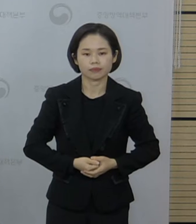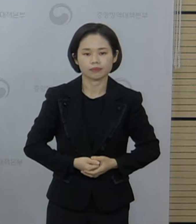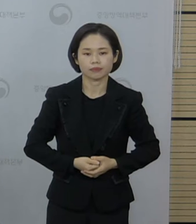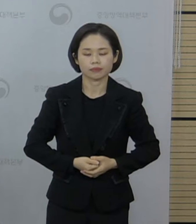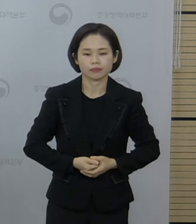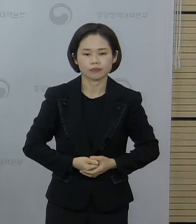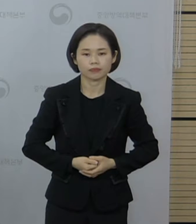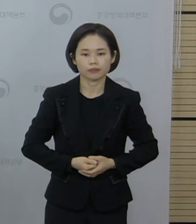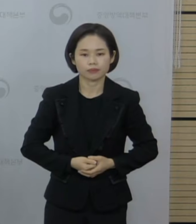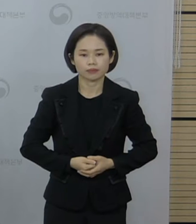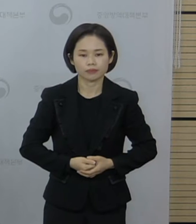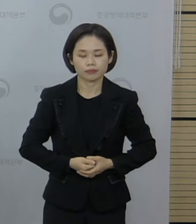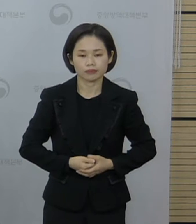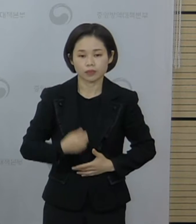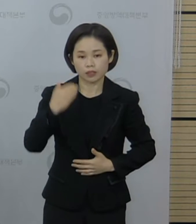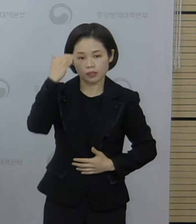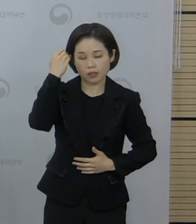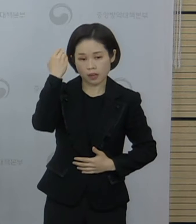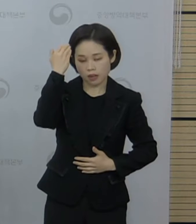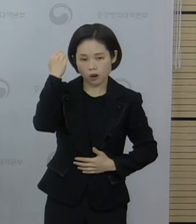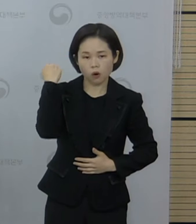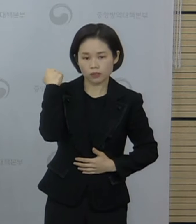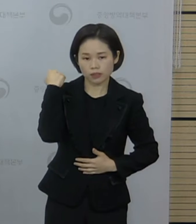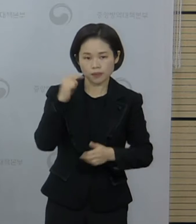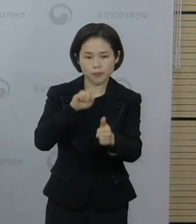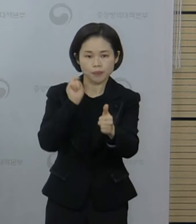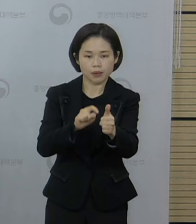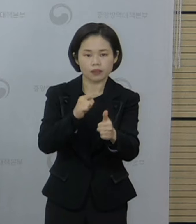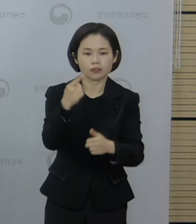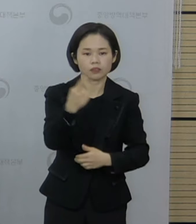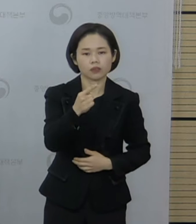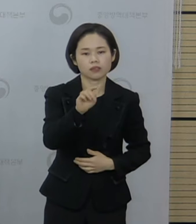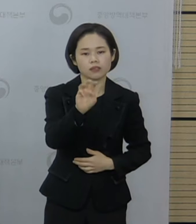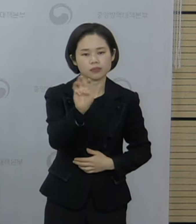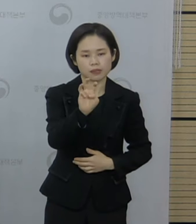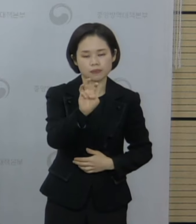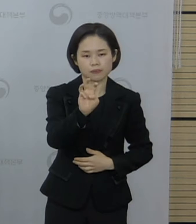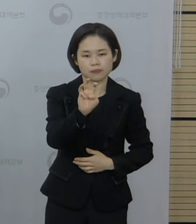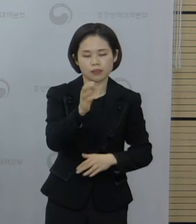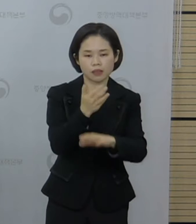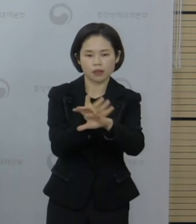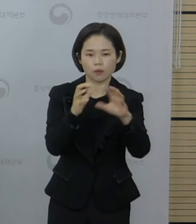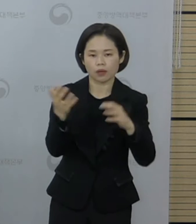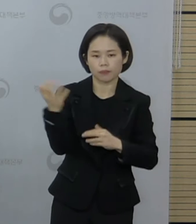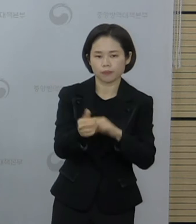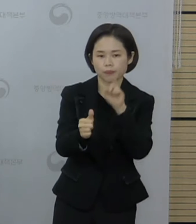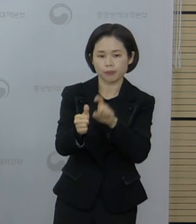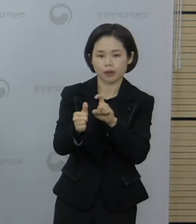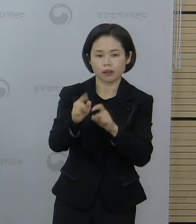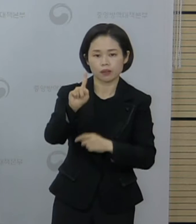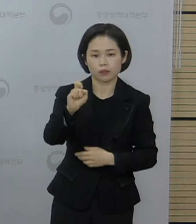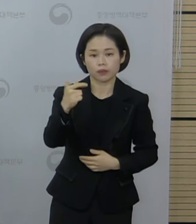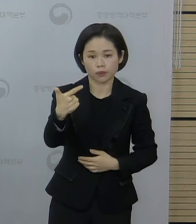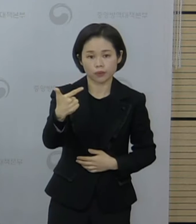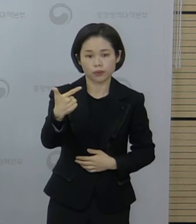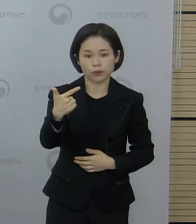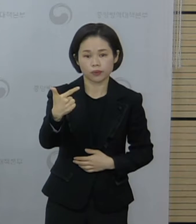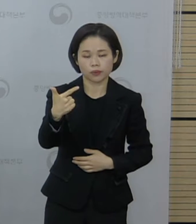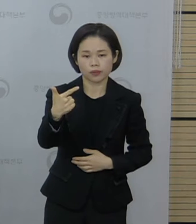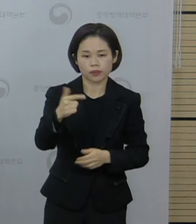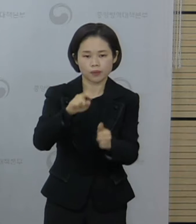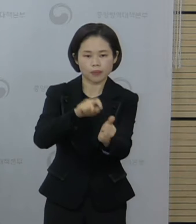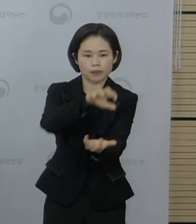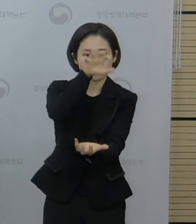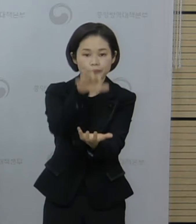국내 발생 신규 학진 자는 1030 명이고 해외 유입 사례가 16명으로 총